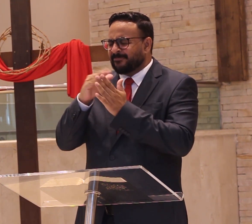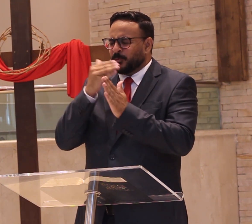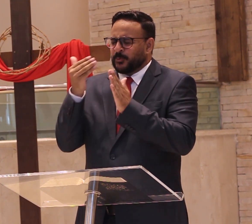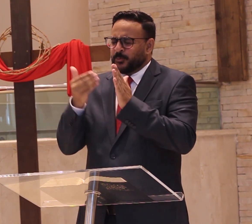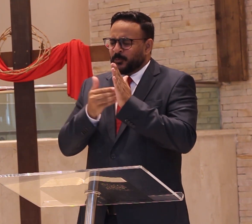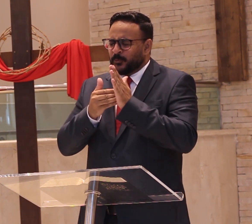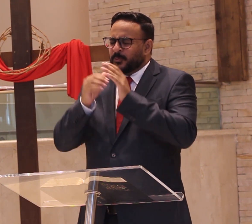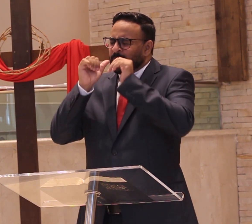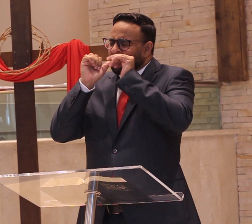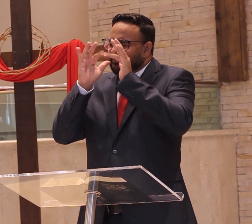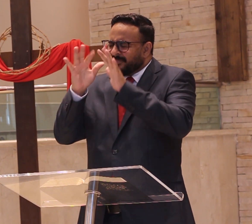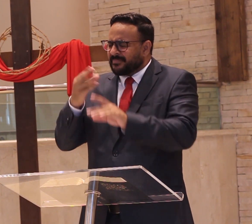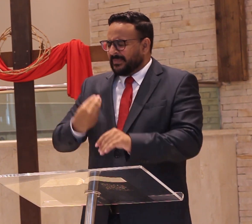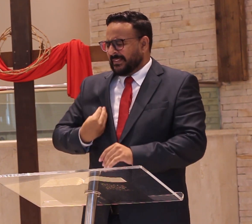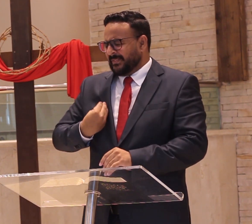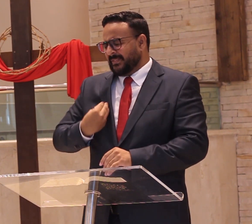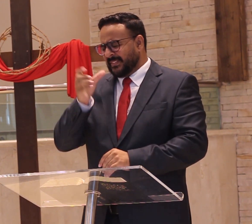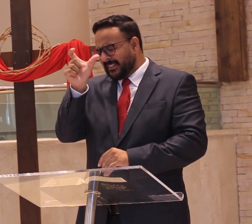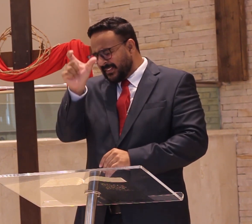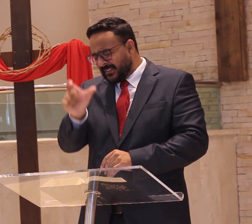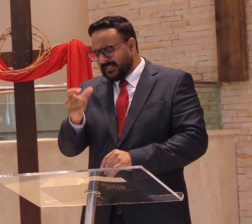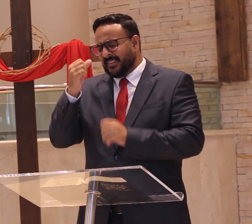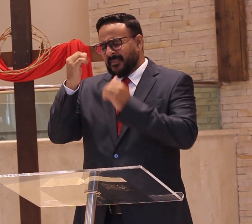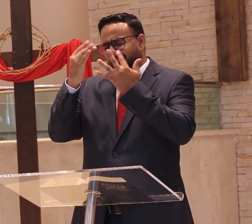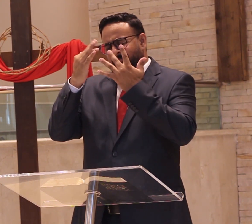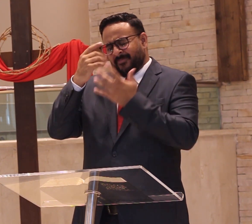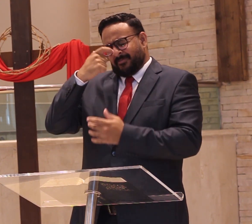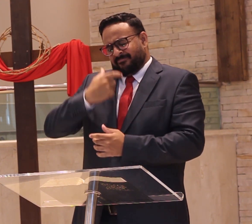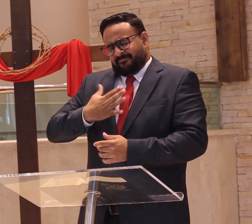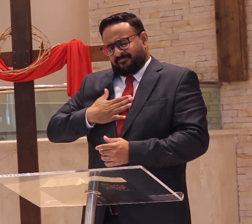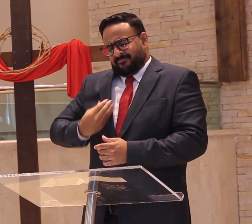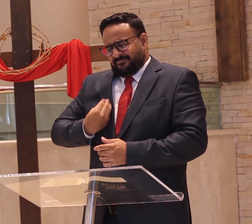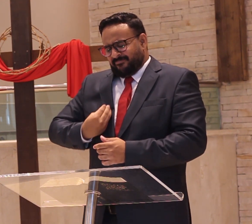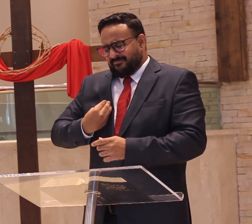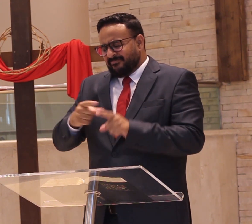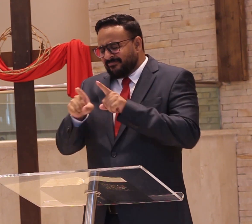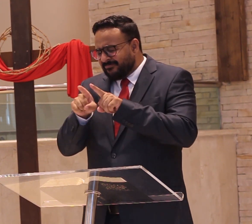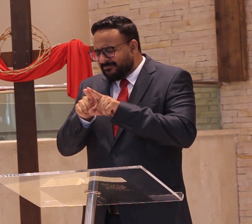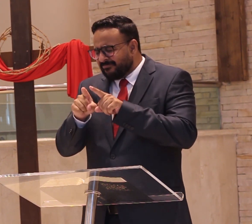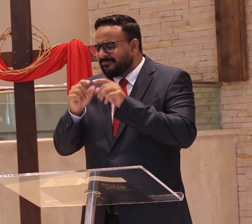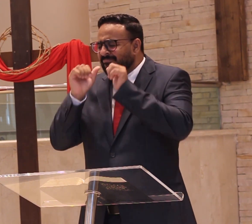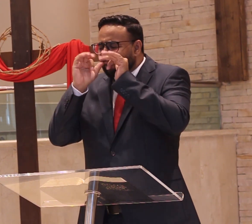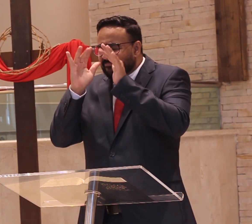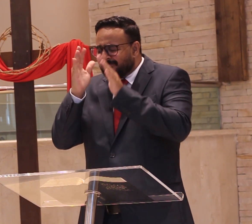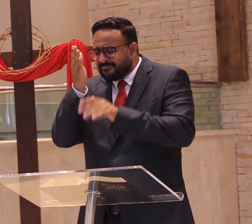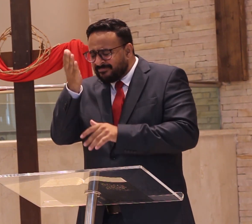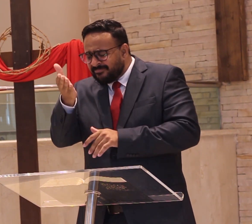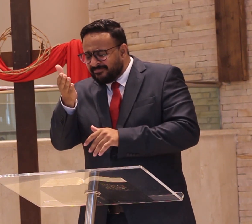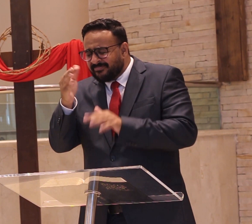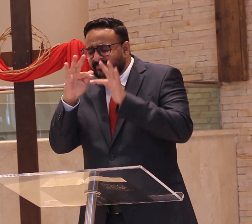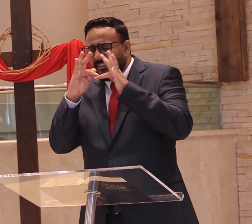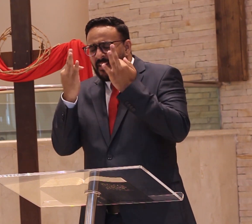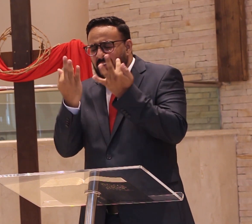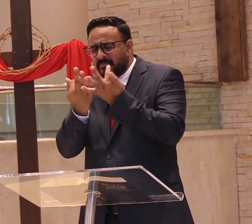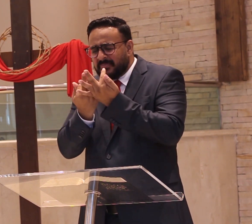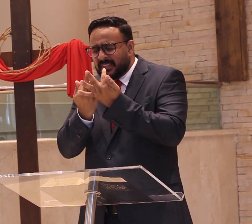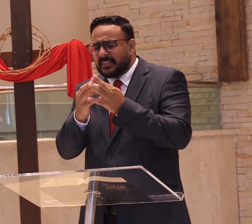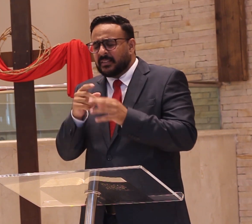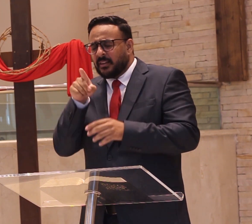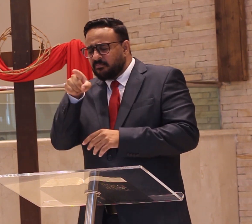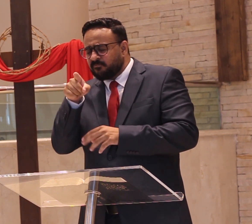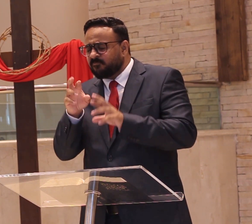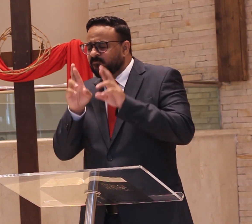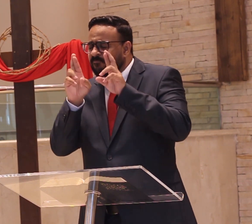permanecer firme em Teus caminhos. Obrigado, Senhor, por todas as coisas. Obrigado por abençoar a vida das pessoas que estão nos assistindo,